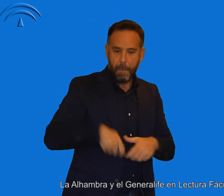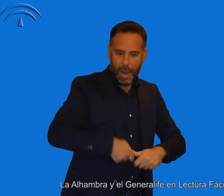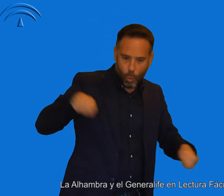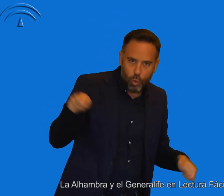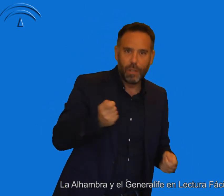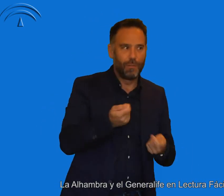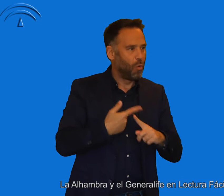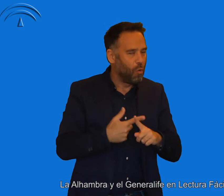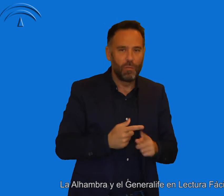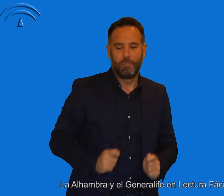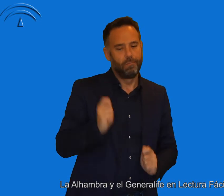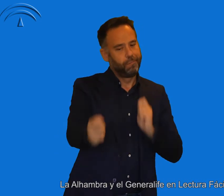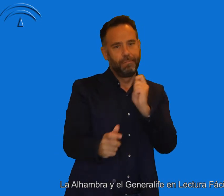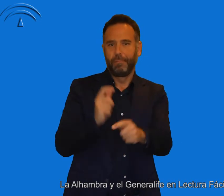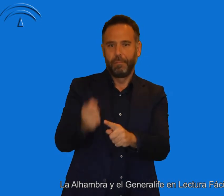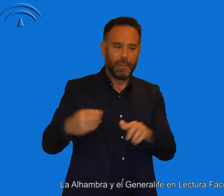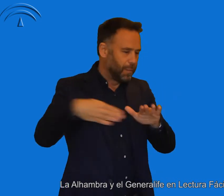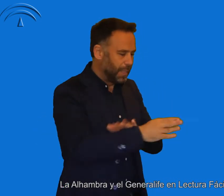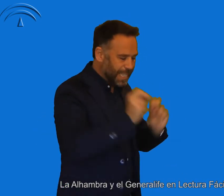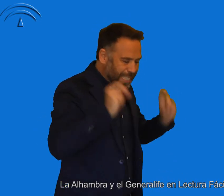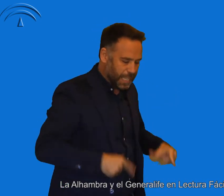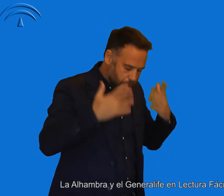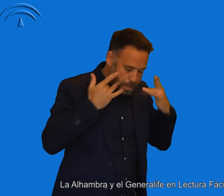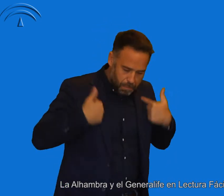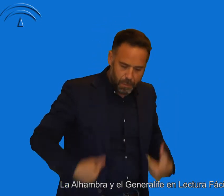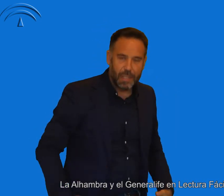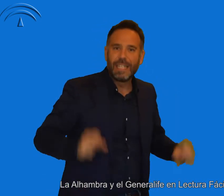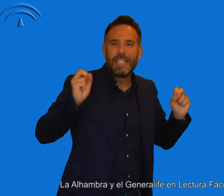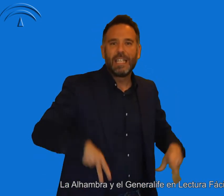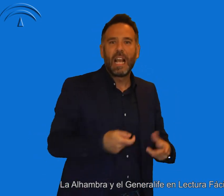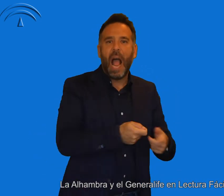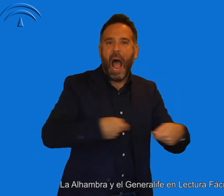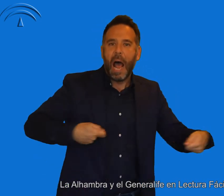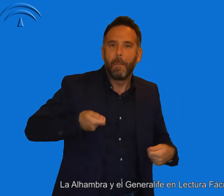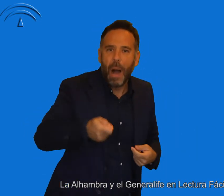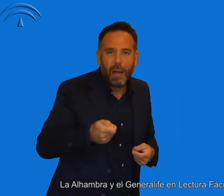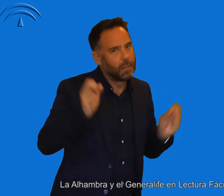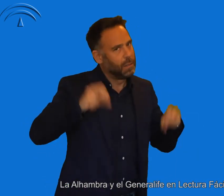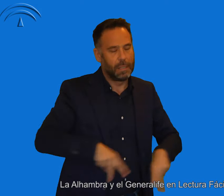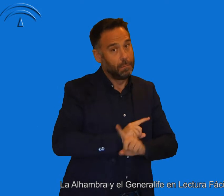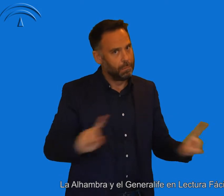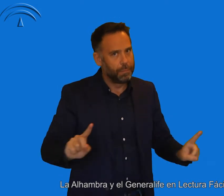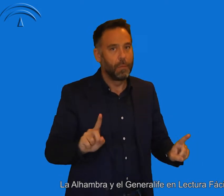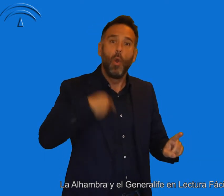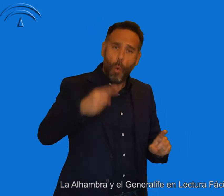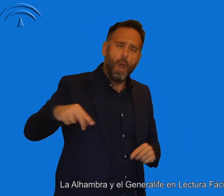Antes de entrar, entregaban sus armas a los guardias de la puerta. Nadie podía pasar si iba